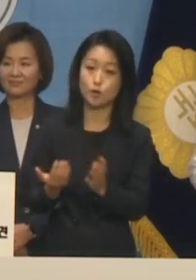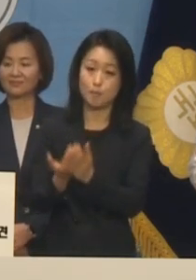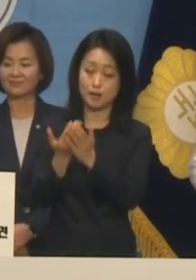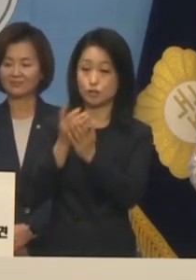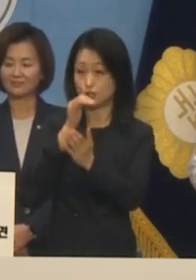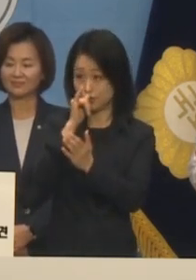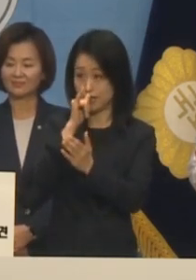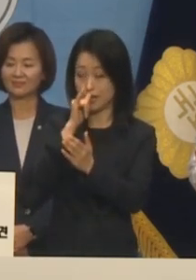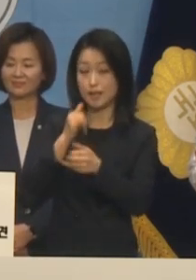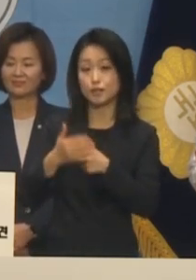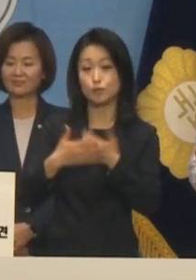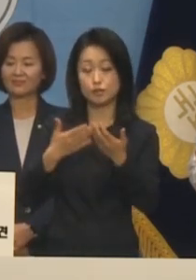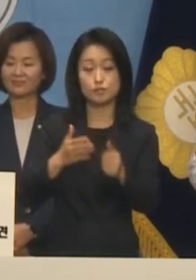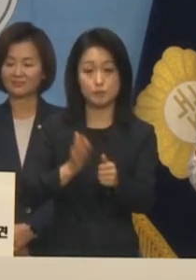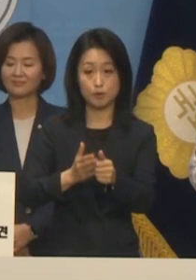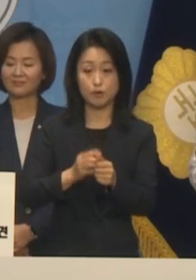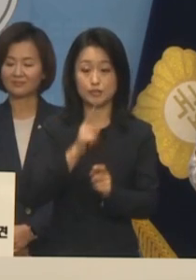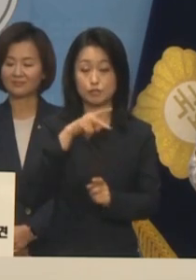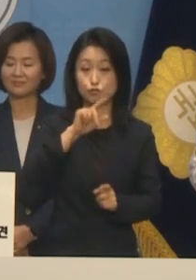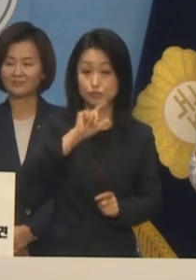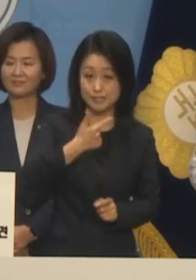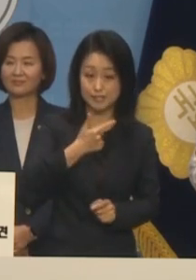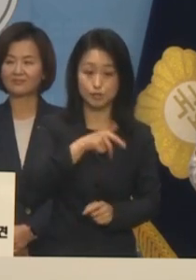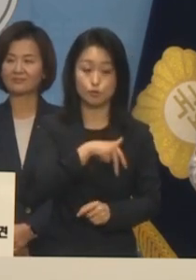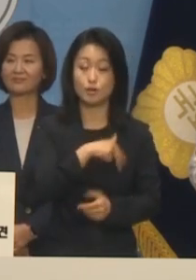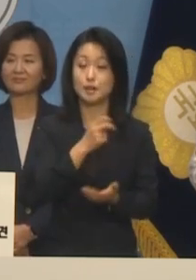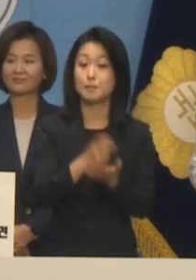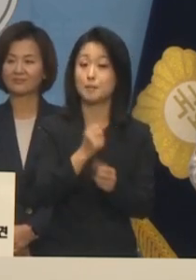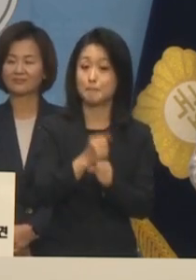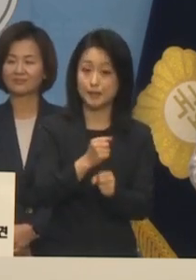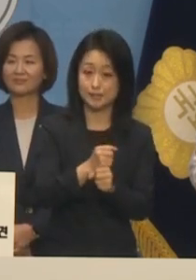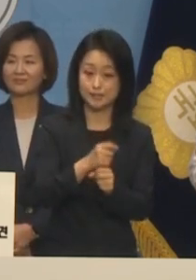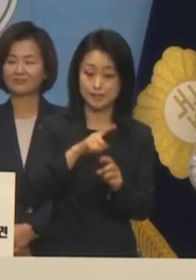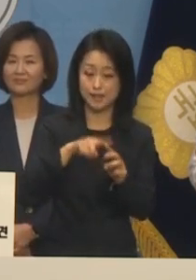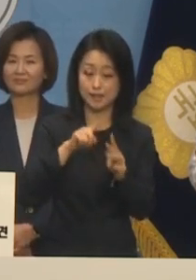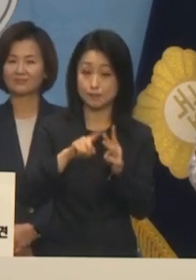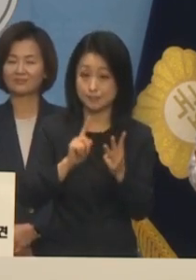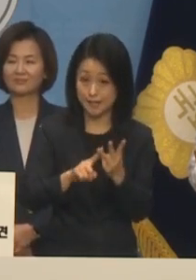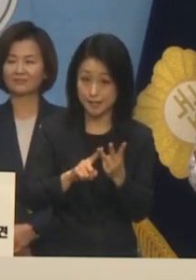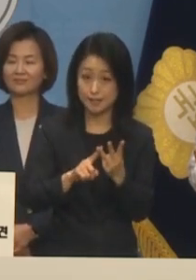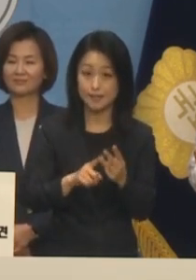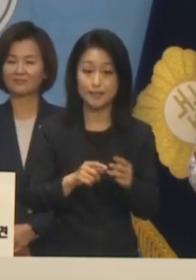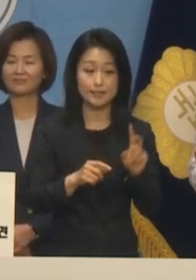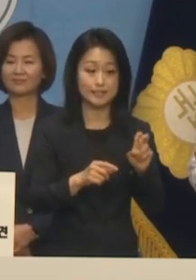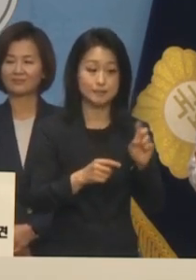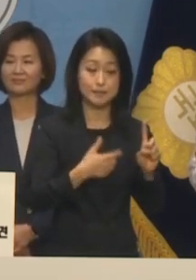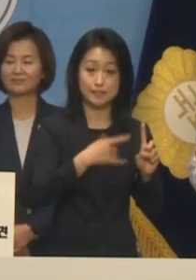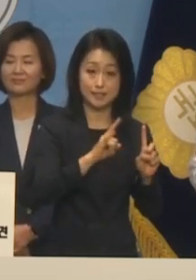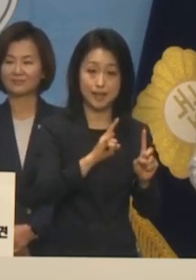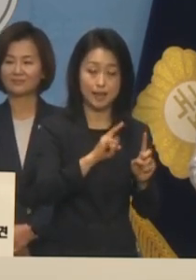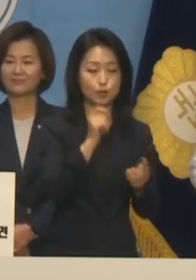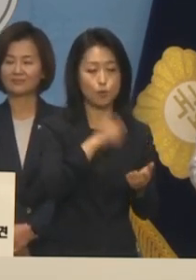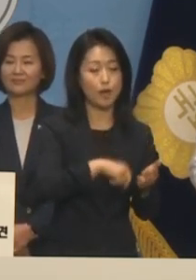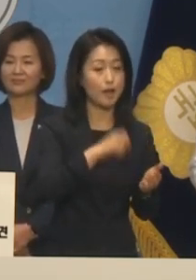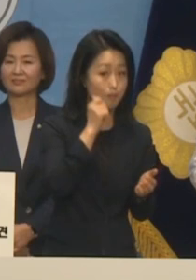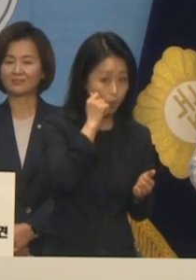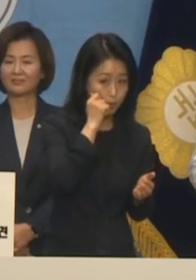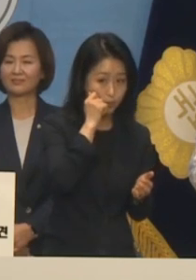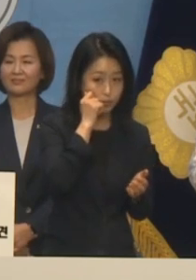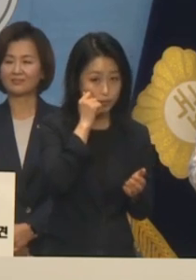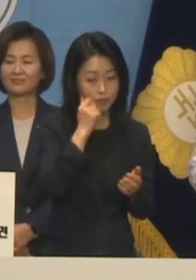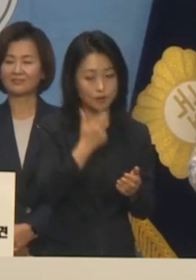주어야 합니다. 이수진 의원님이 발의하신 이 법들은 정말 아쉽게도 지난 회기에 통과되지 못하고